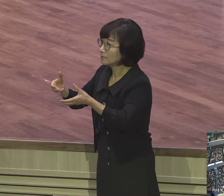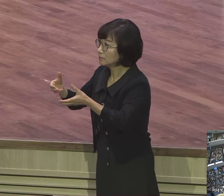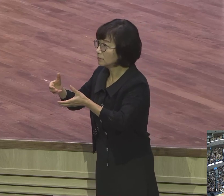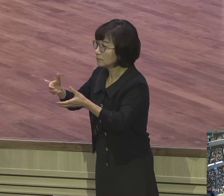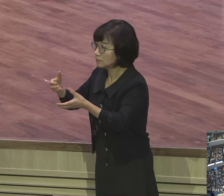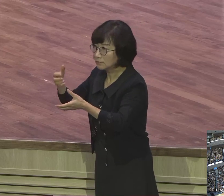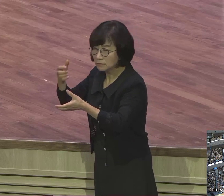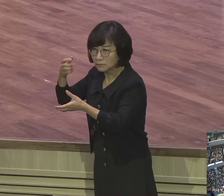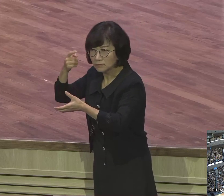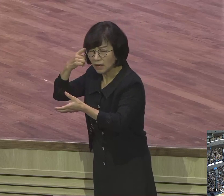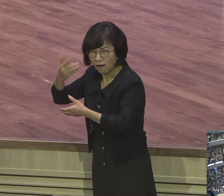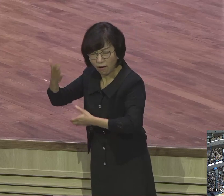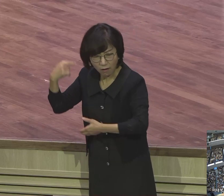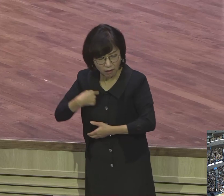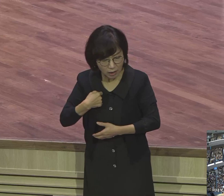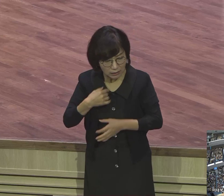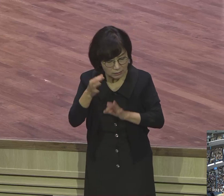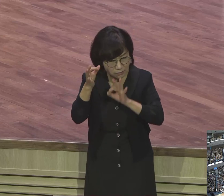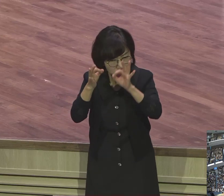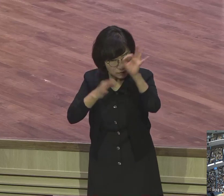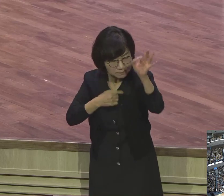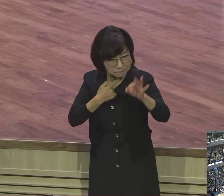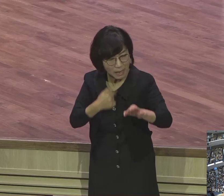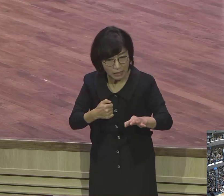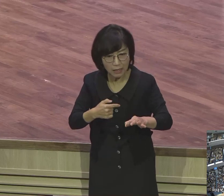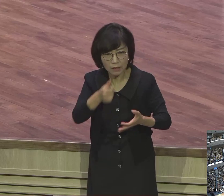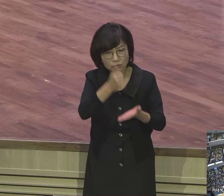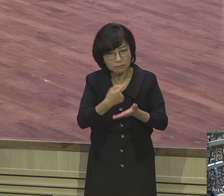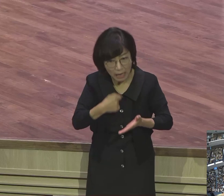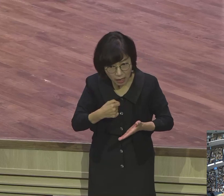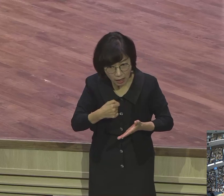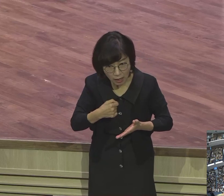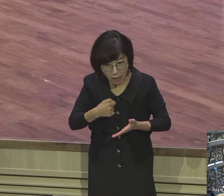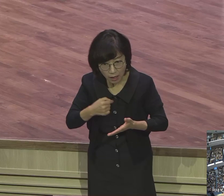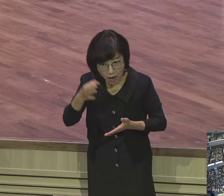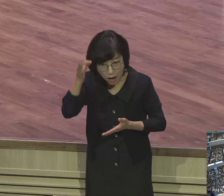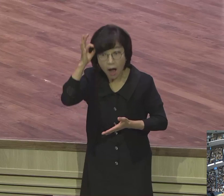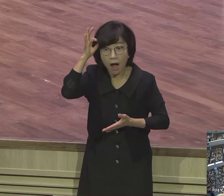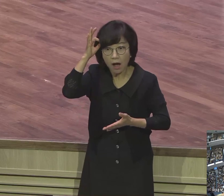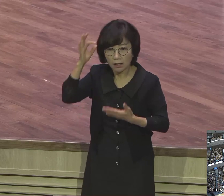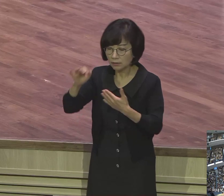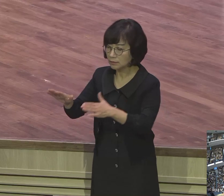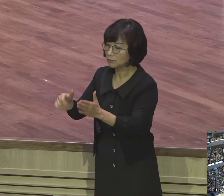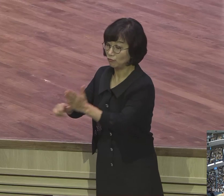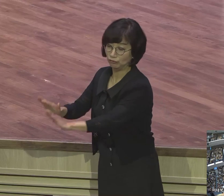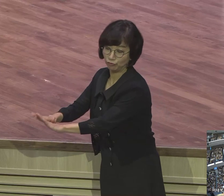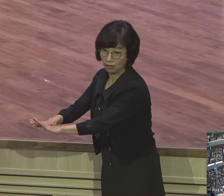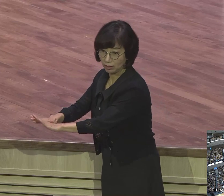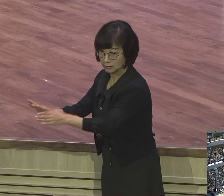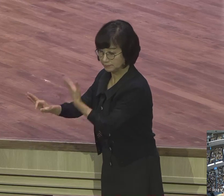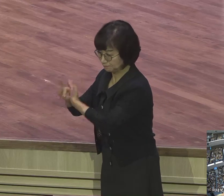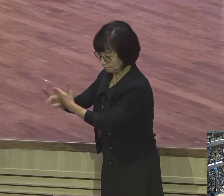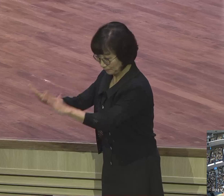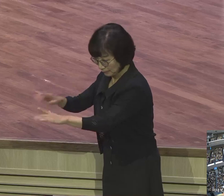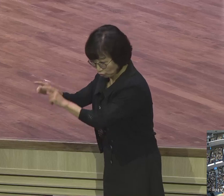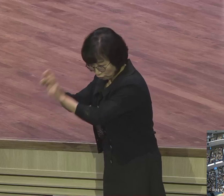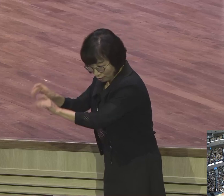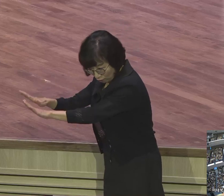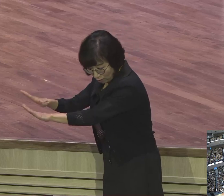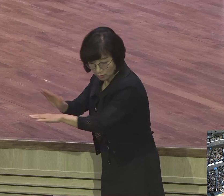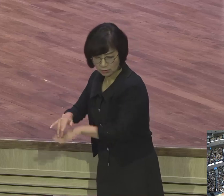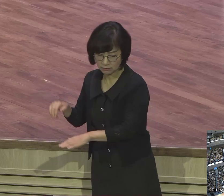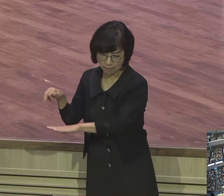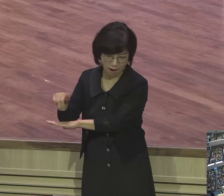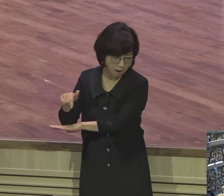원망을 들을 만한 일이 있거든 생각나거든 예물을 재단에 두고 먼저 가서 형제와 화목하고 그 후에 와서 예물을 드리라.